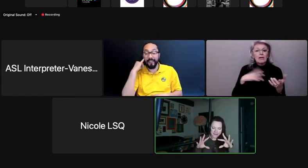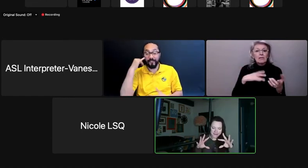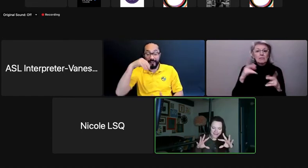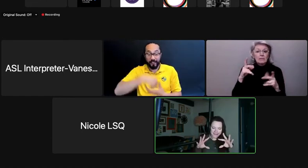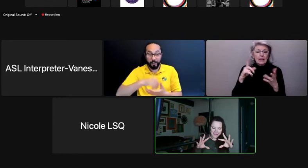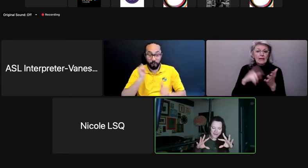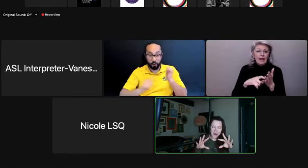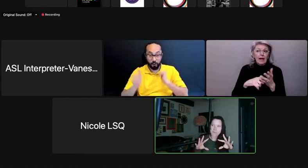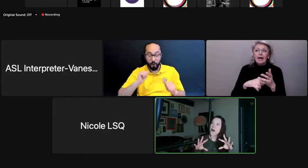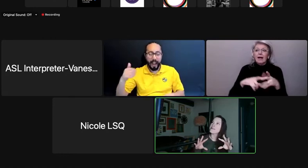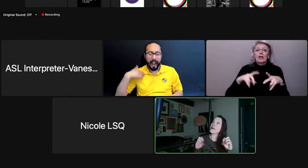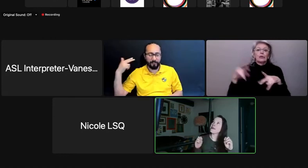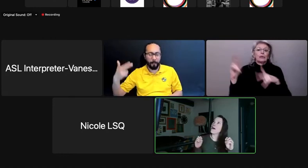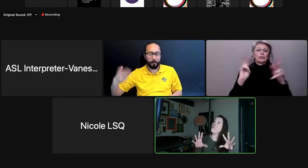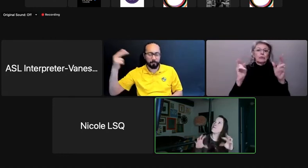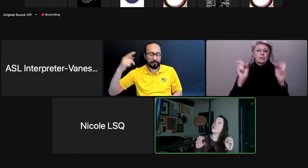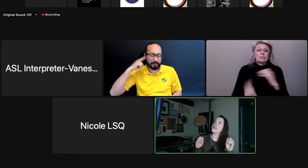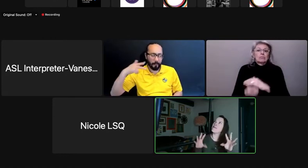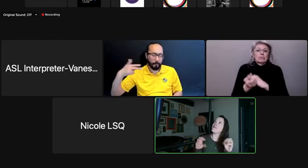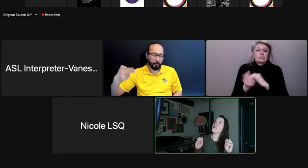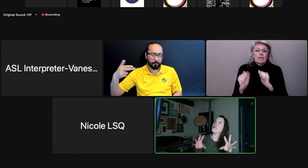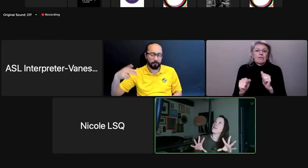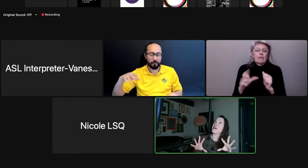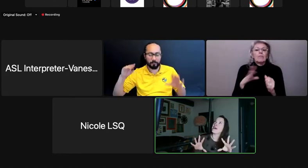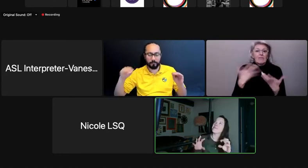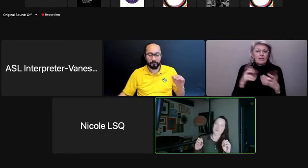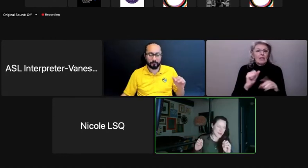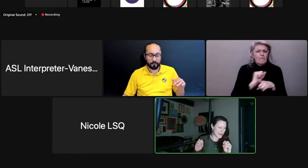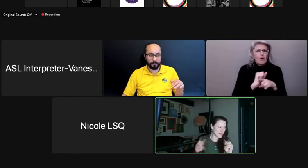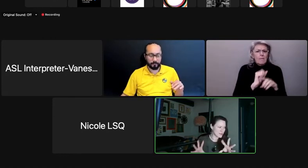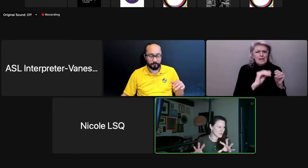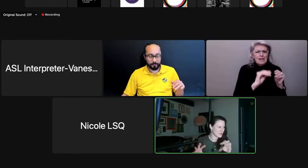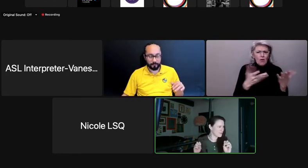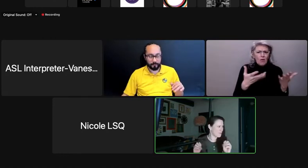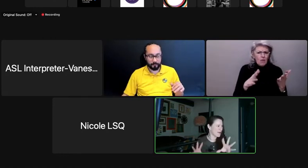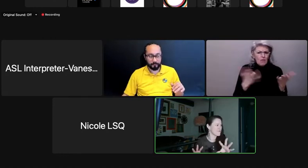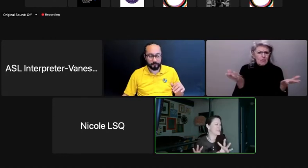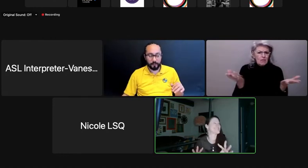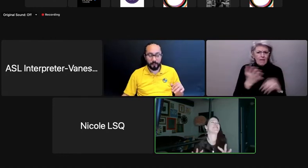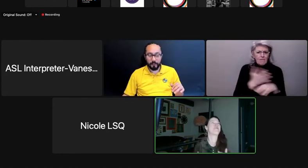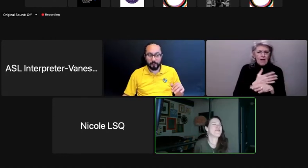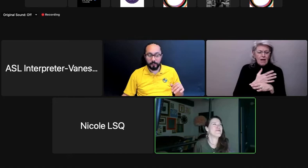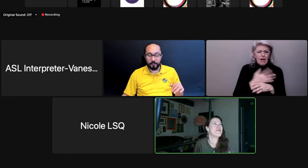d'une urgence possible est-ce qu'il y eu une formation possible au niveau